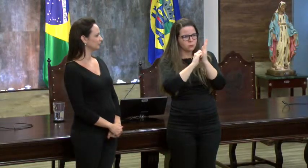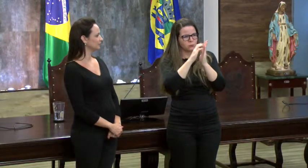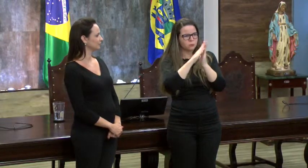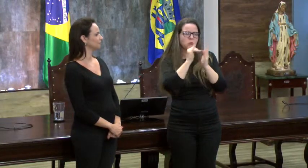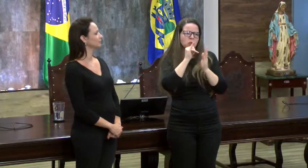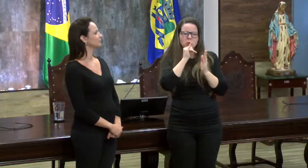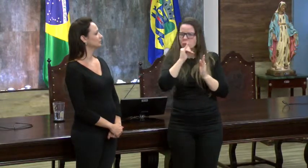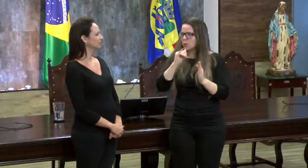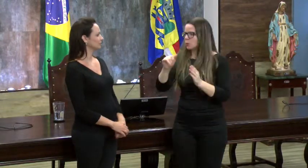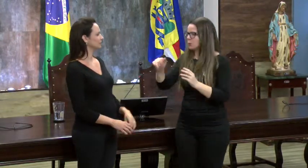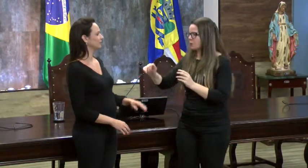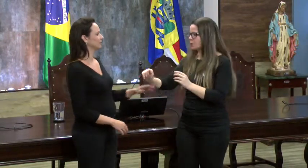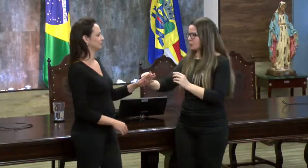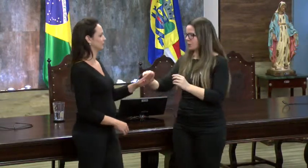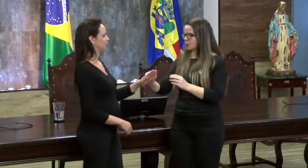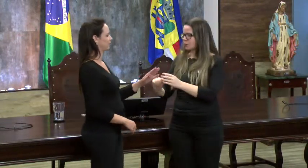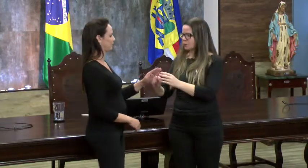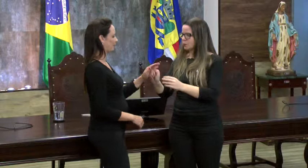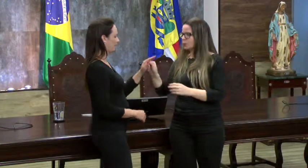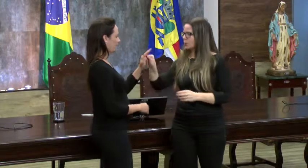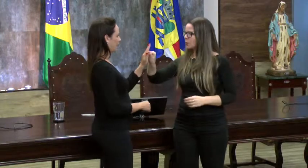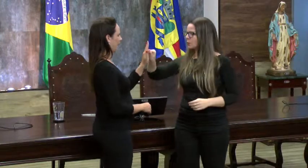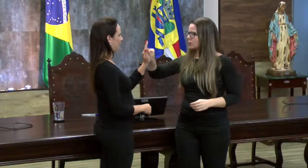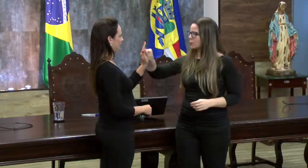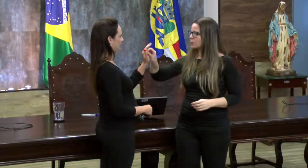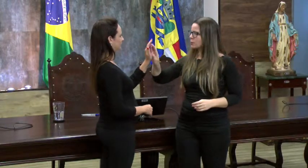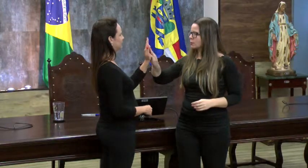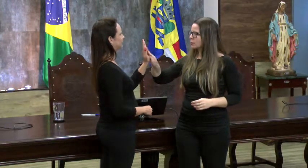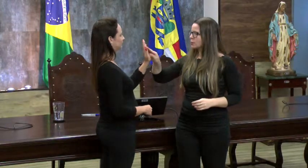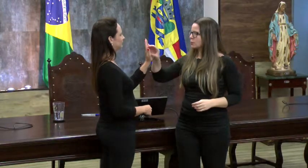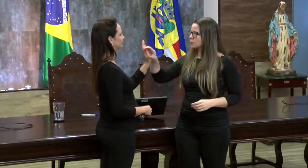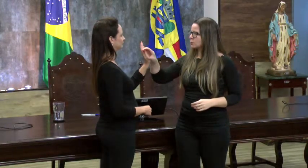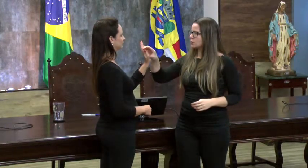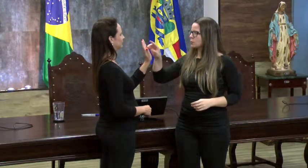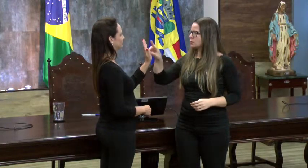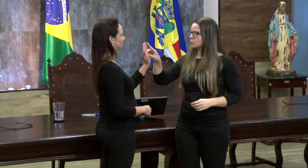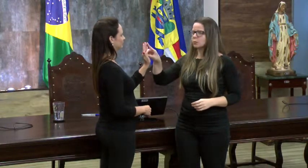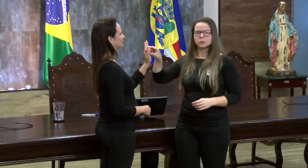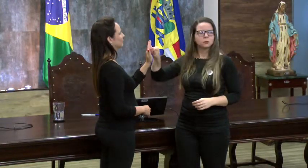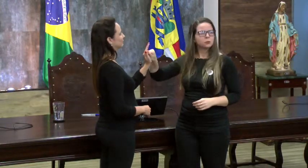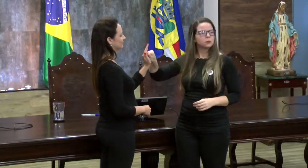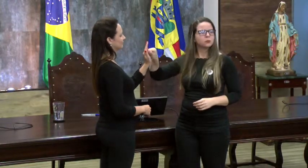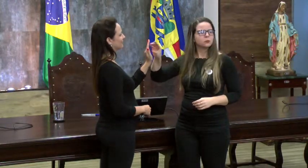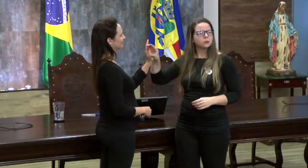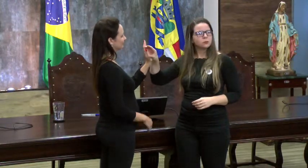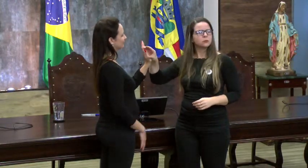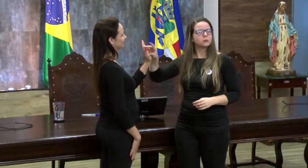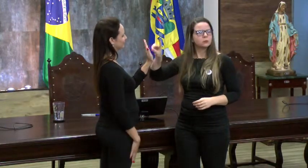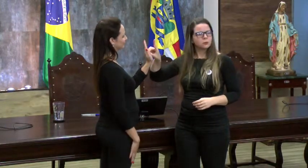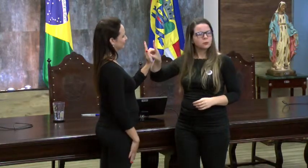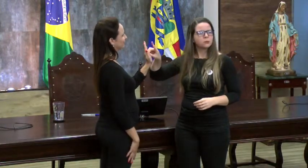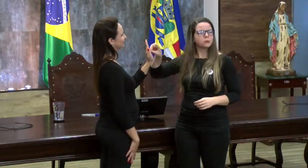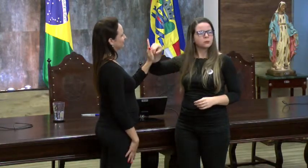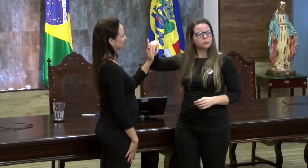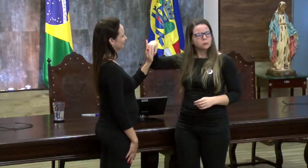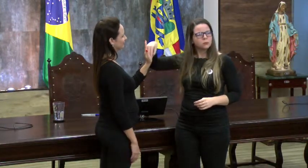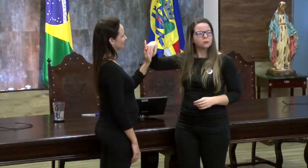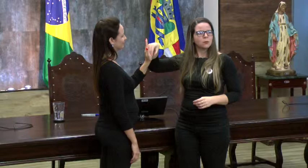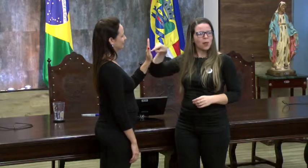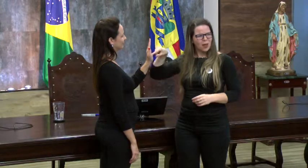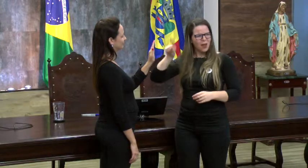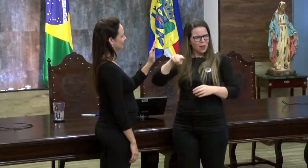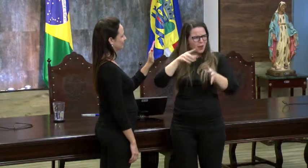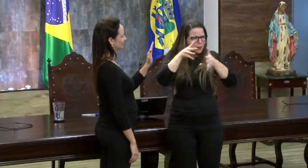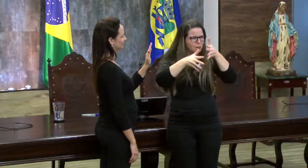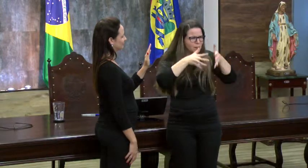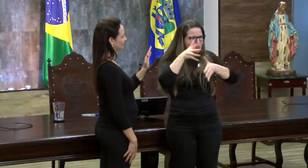E também nós temos a escrita na palma da mão. Eu vou dar um exemplo aqui. A letra A, B, C, a mesma do alfabeto em Libras, que também